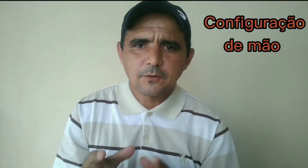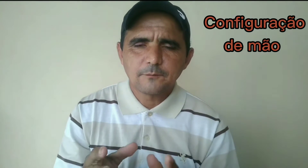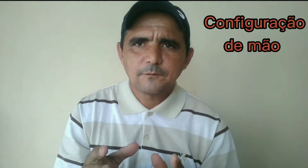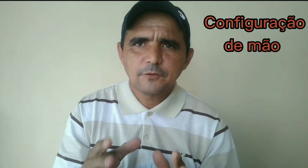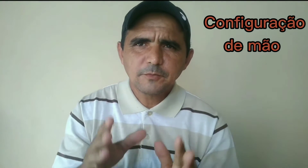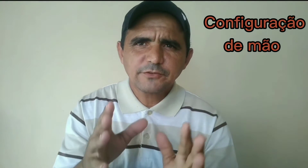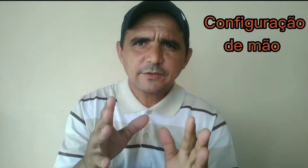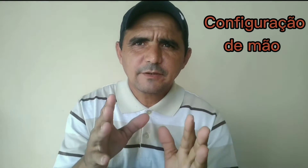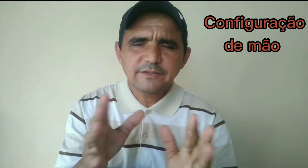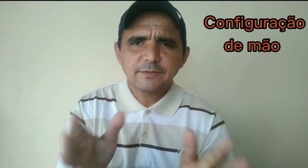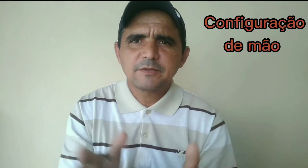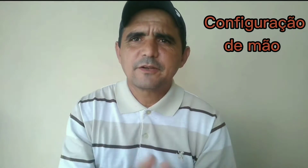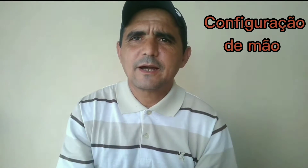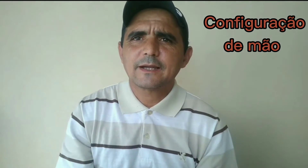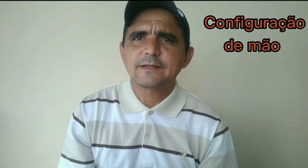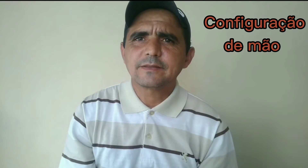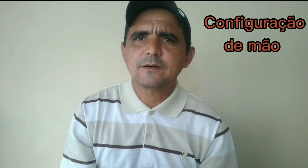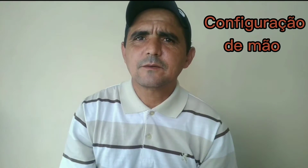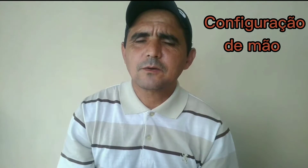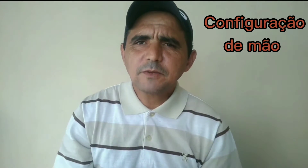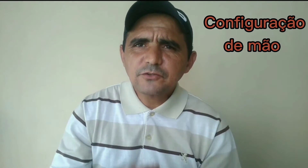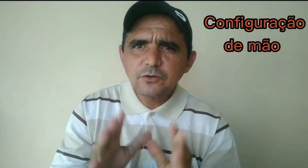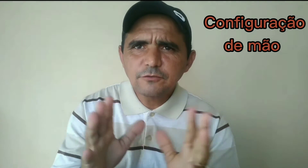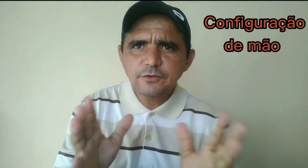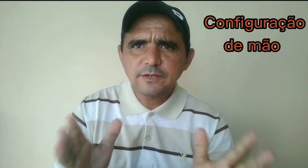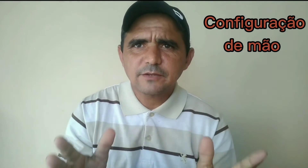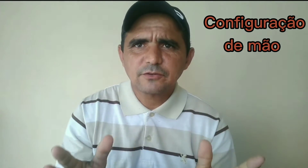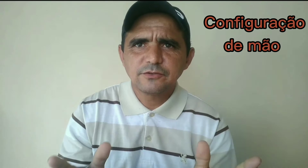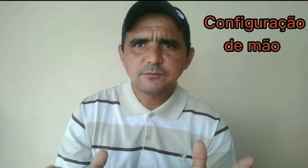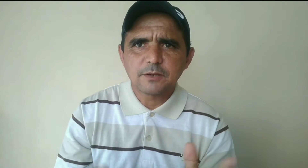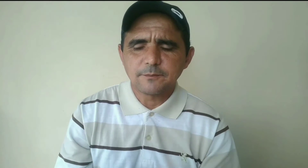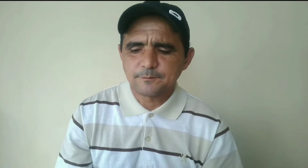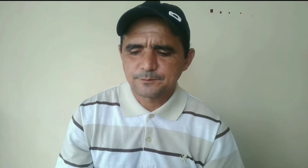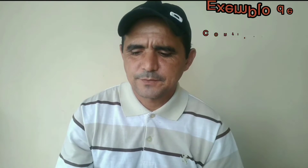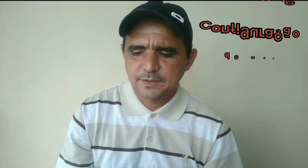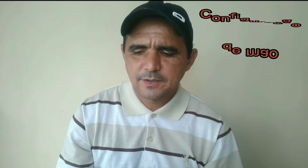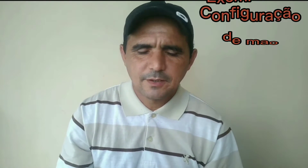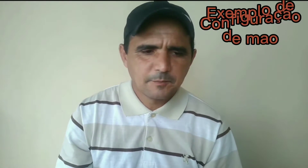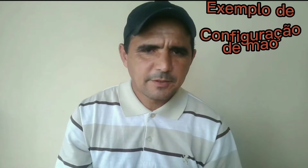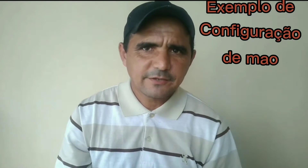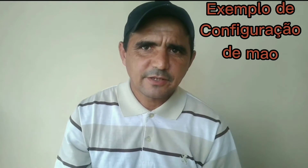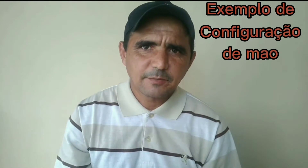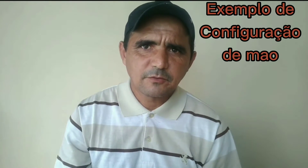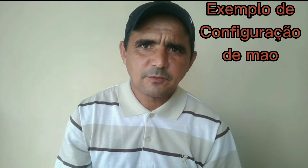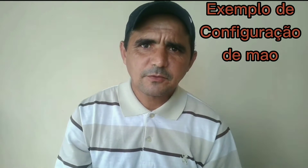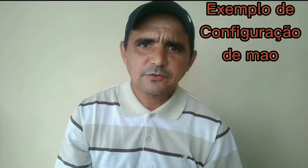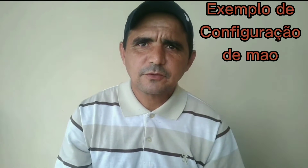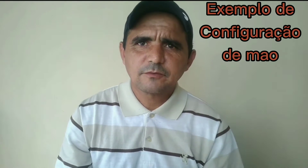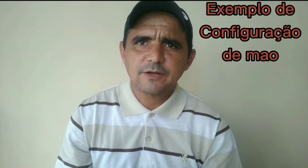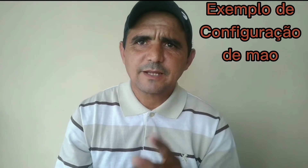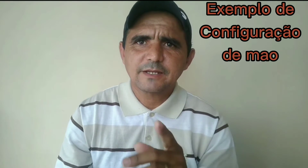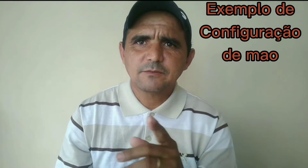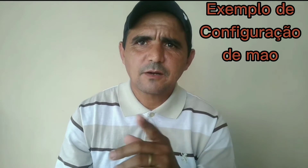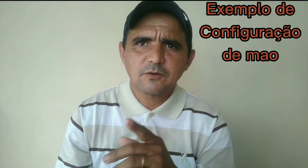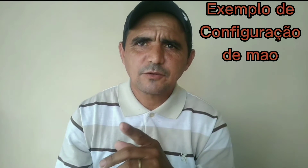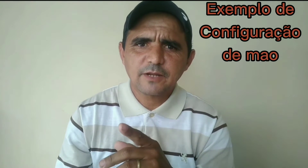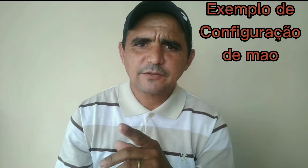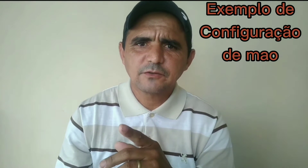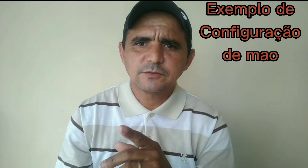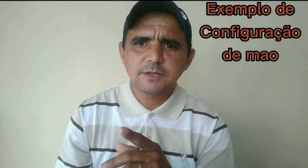Bom, vamos exemplificar aqui então algumas configurações de mão. Por exemplo, vamos falar aqui de uma configuração de